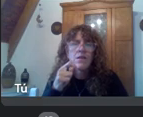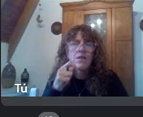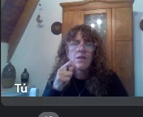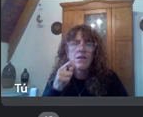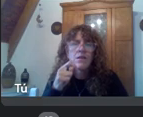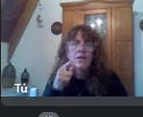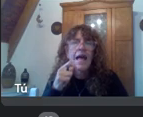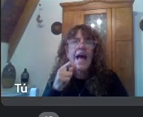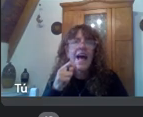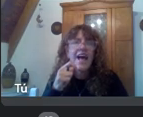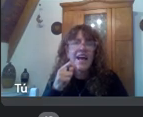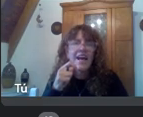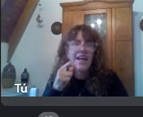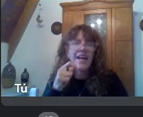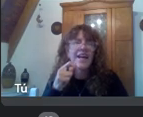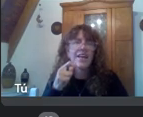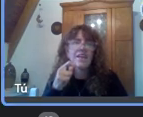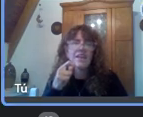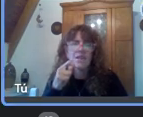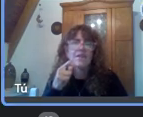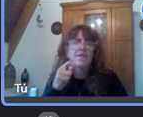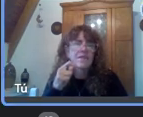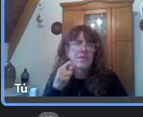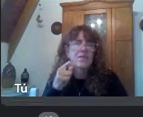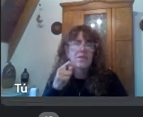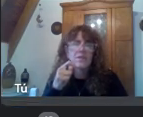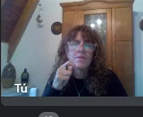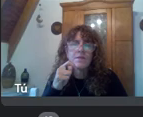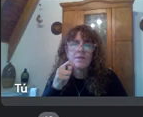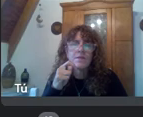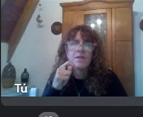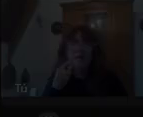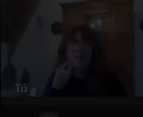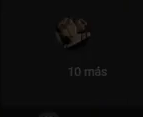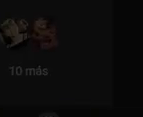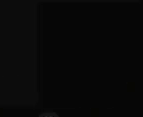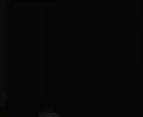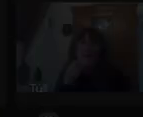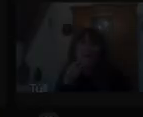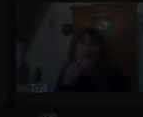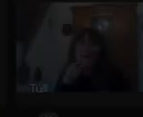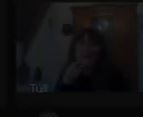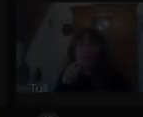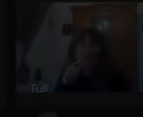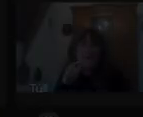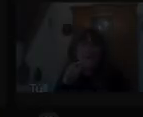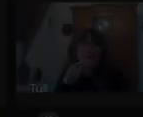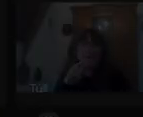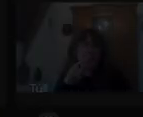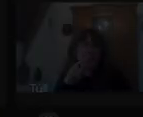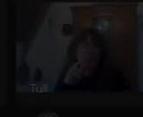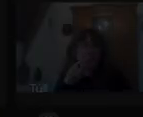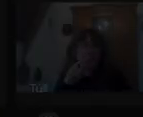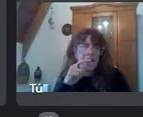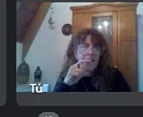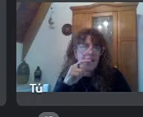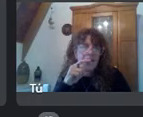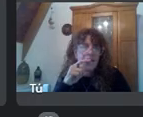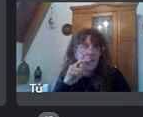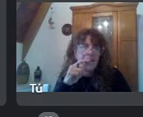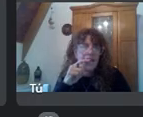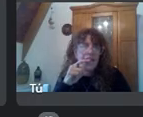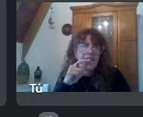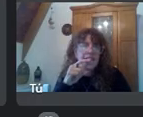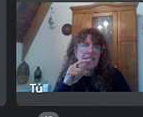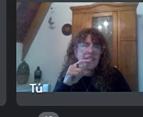teléfono. Ah. Y la... Entonces, si usted lo coloca, yo claro. lo voy